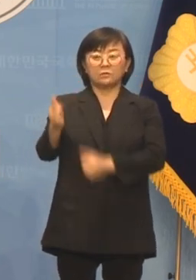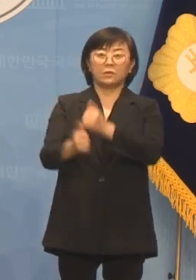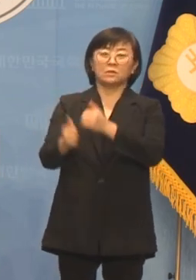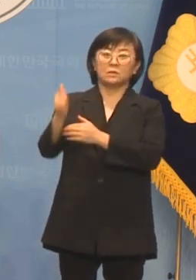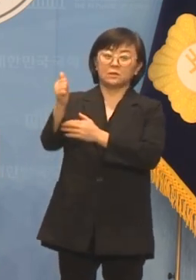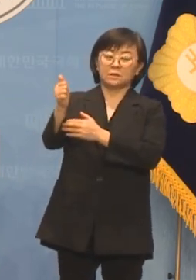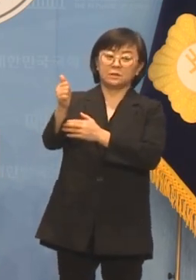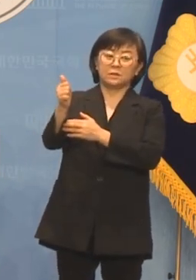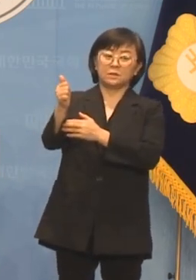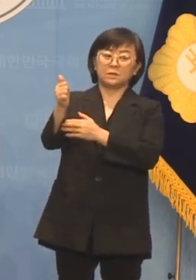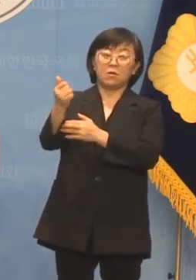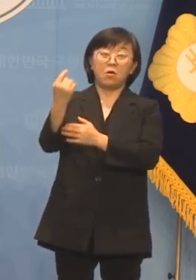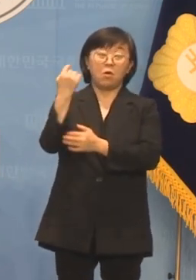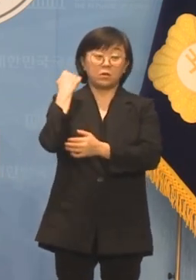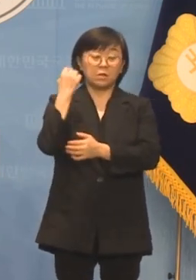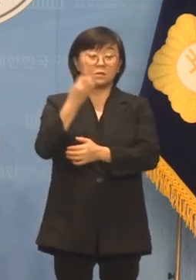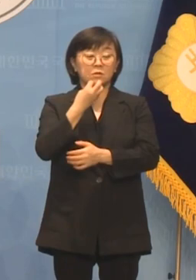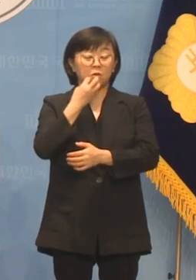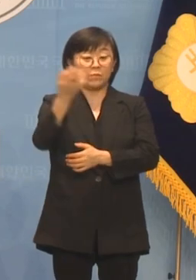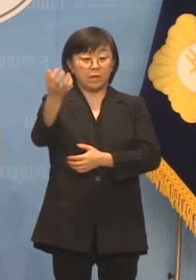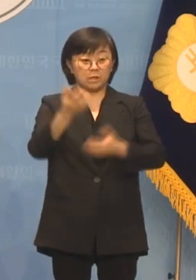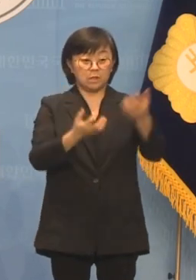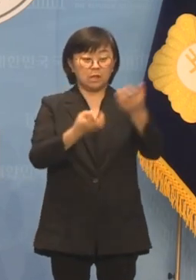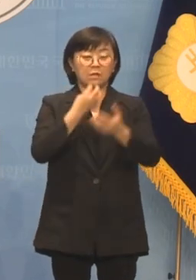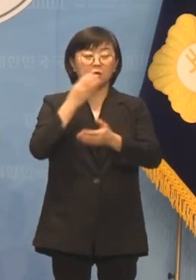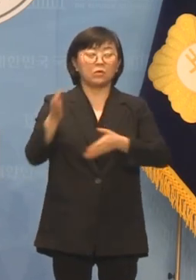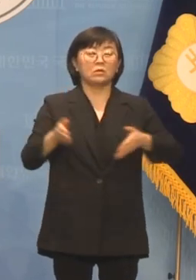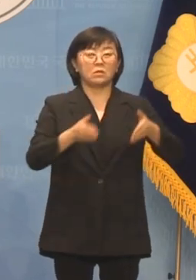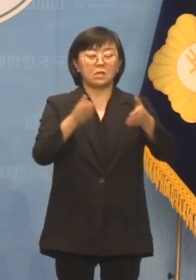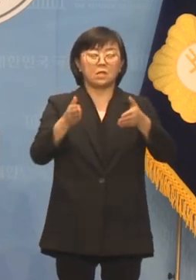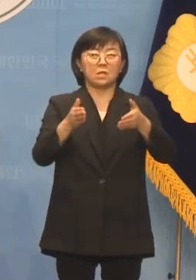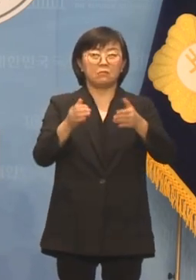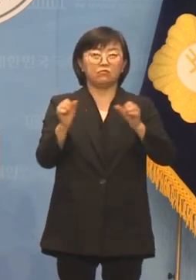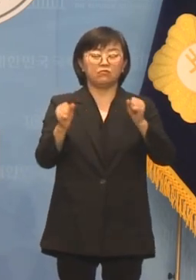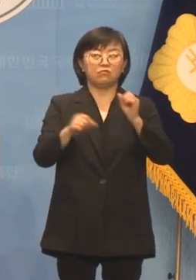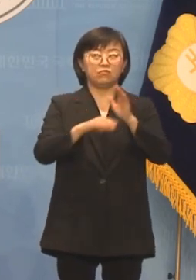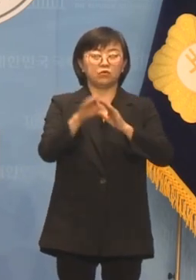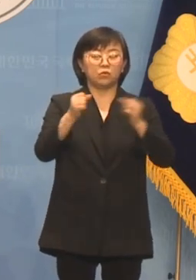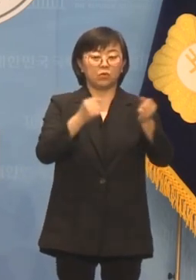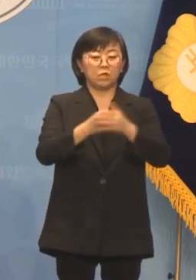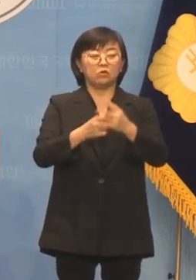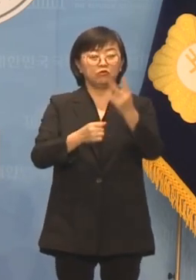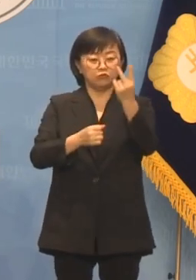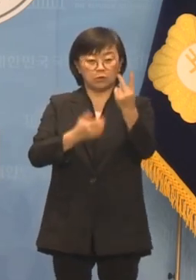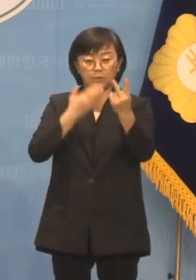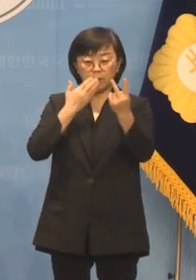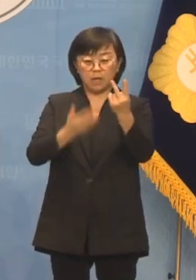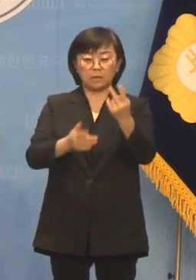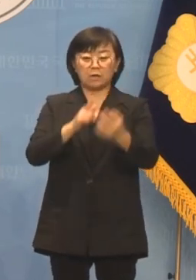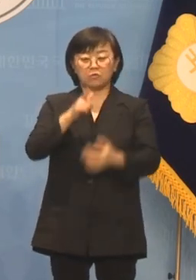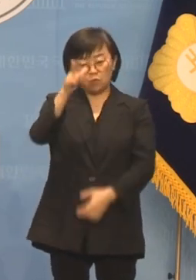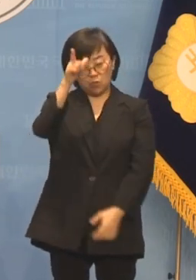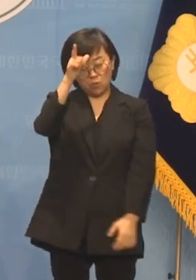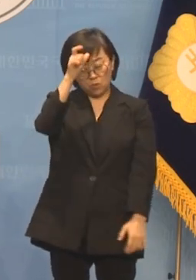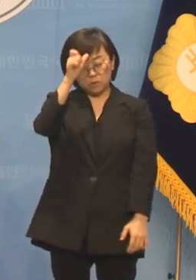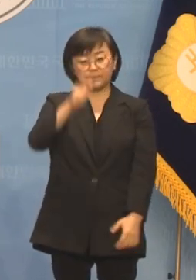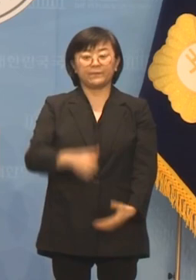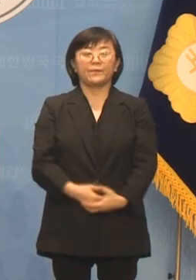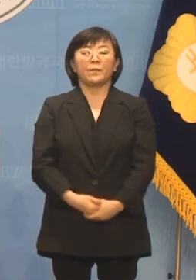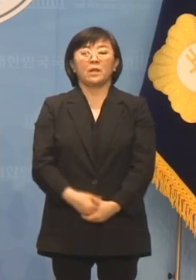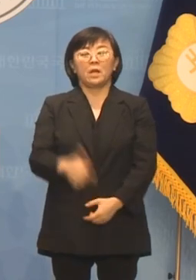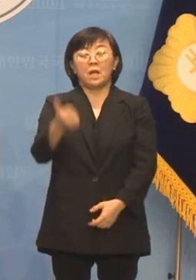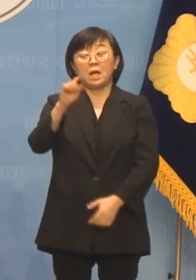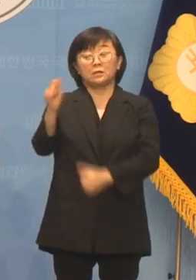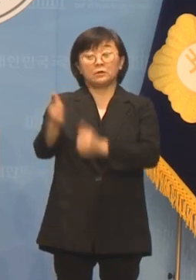비대위원장은 어제도 서울 편입과 경기 분도는 양립이 가능하다고 우겼습니다.